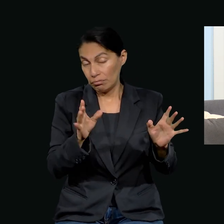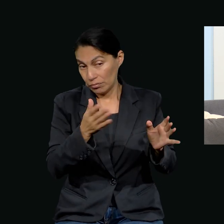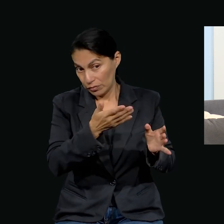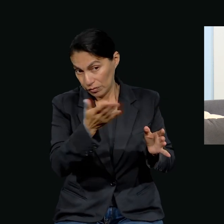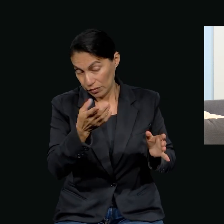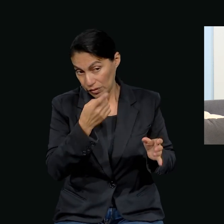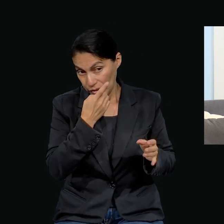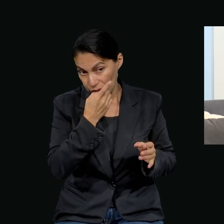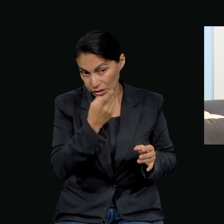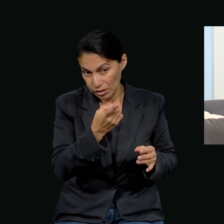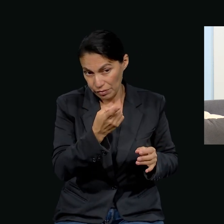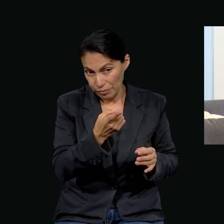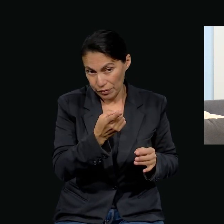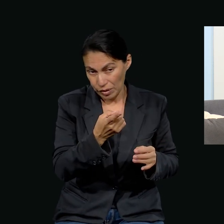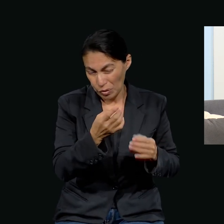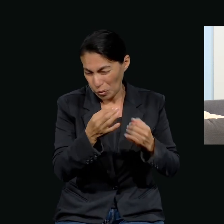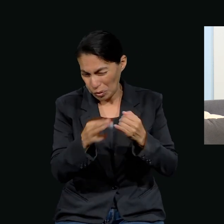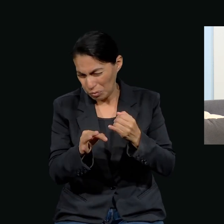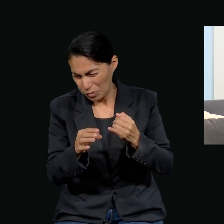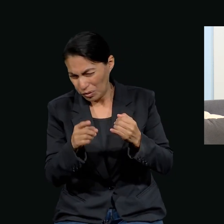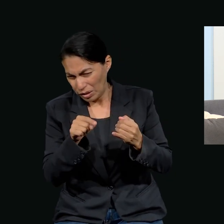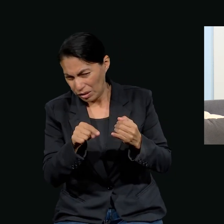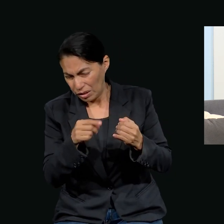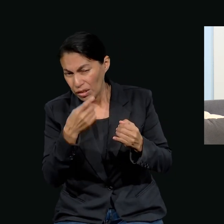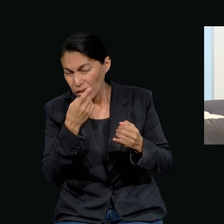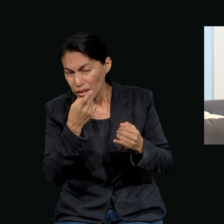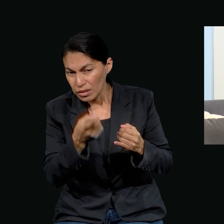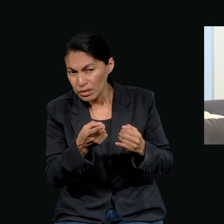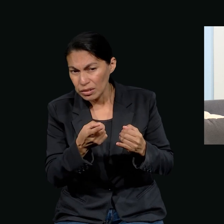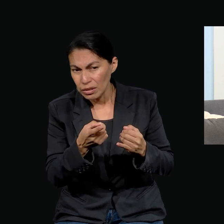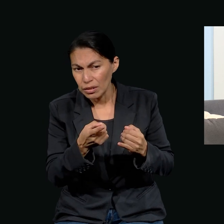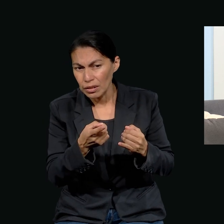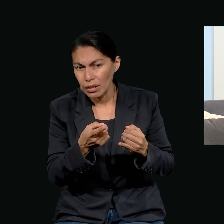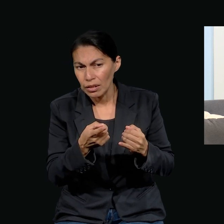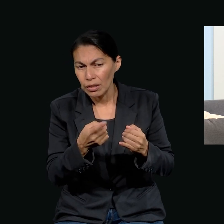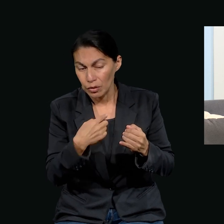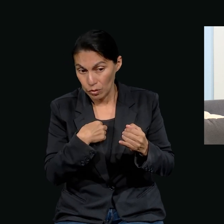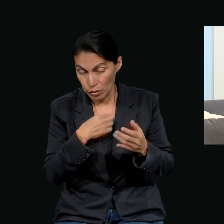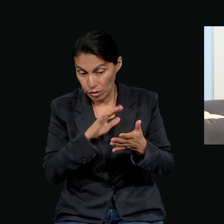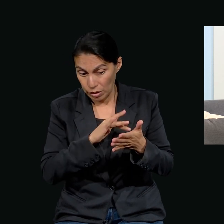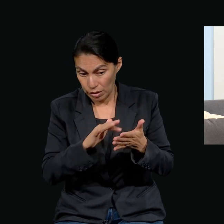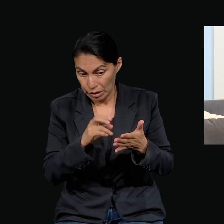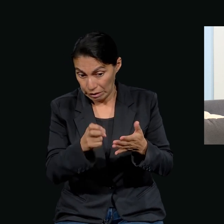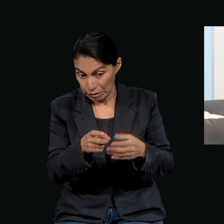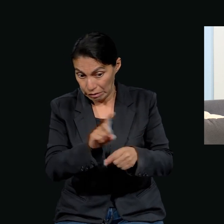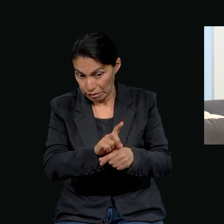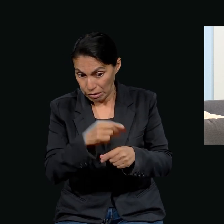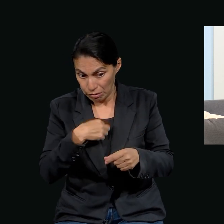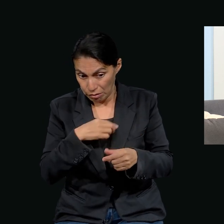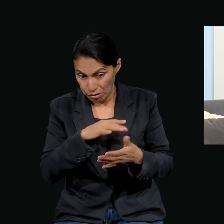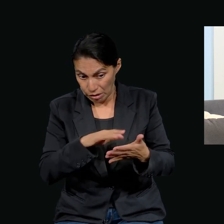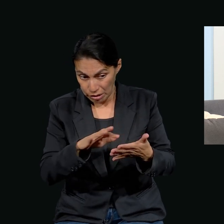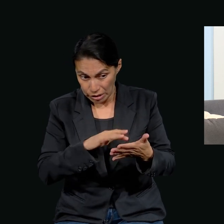supone que la materia está colocada en ciertas relaciones. Bueno, sigue diciendo. Pero dice al final, hermana Juay, y ahí terminé yo de leer ese día,